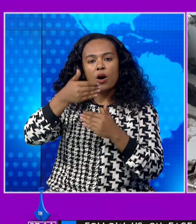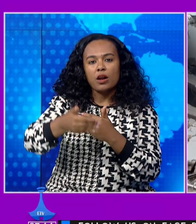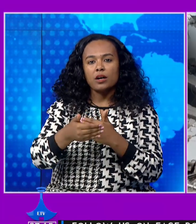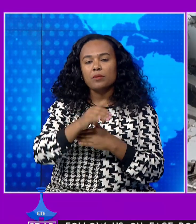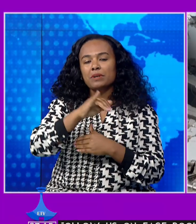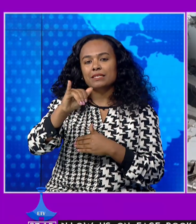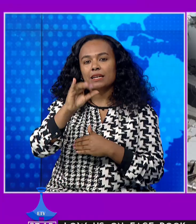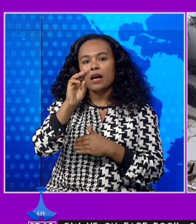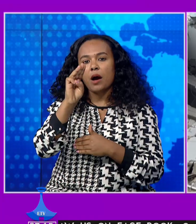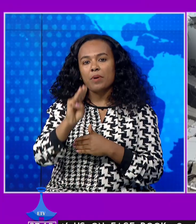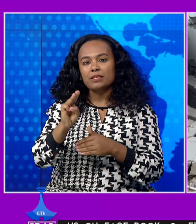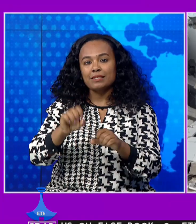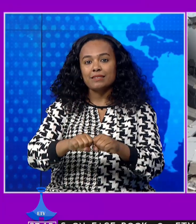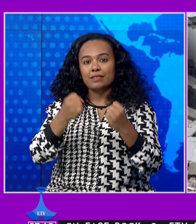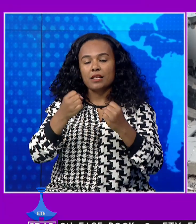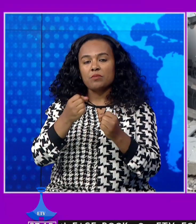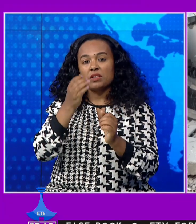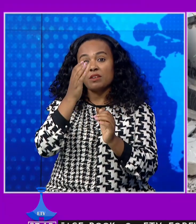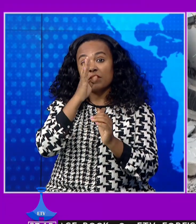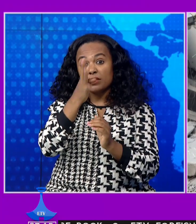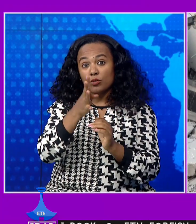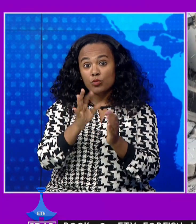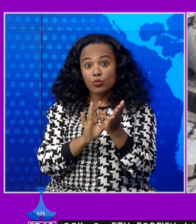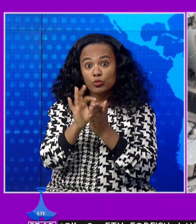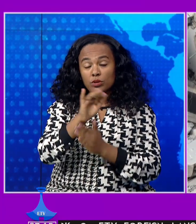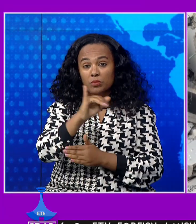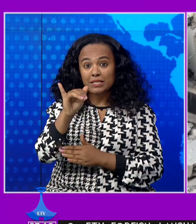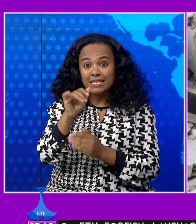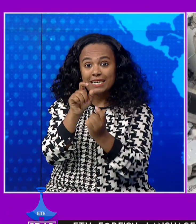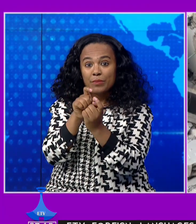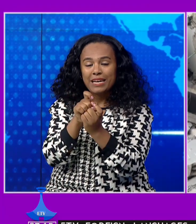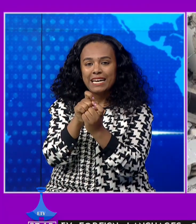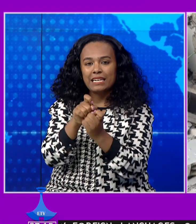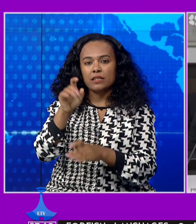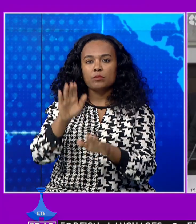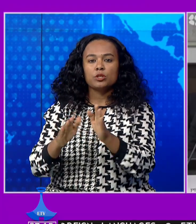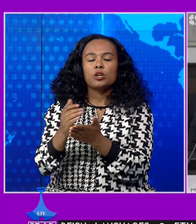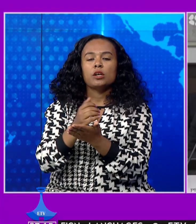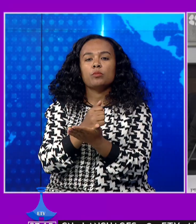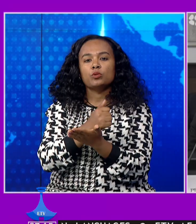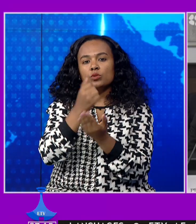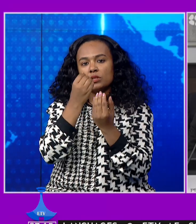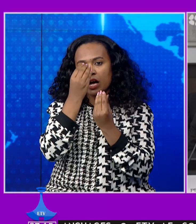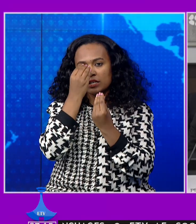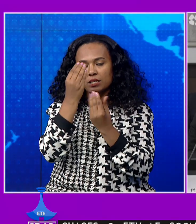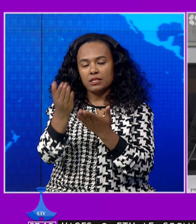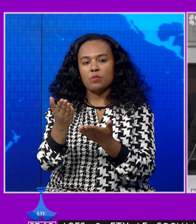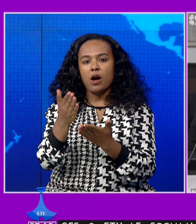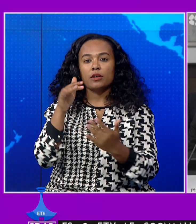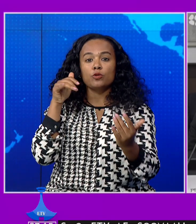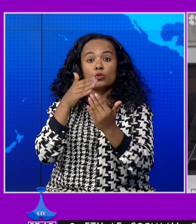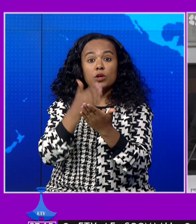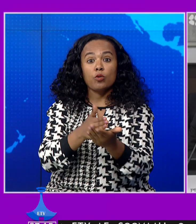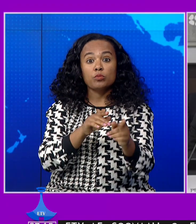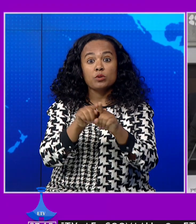መሰል የሐማስ ጥሰቶች በተፈጠሩ ቁጥር መሰል የበቀል እርምጃ እንደምትወስድ አስገንዝባ የተኩስ አቁም